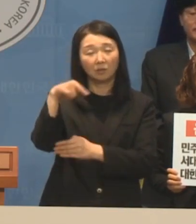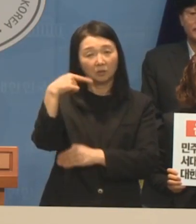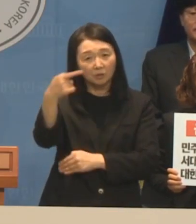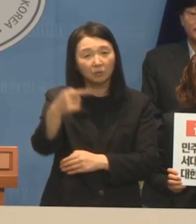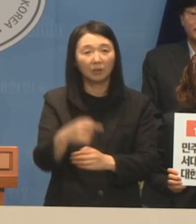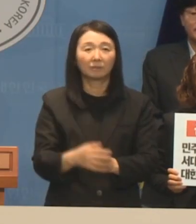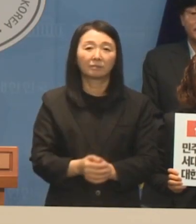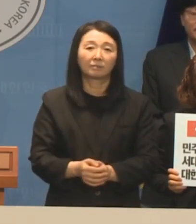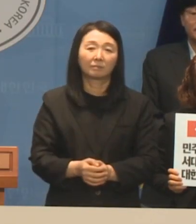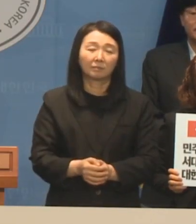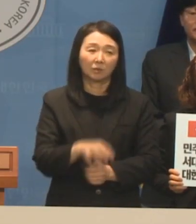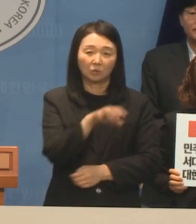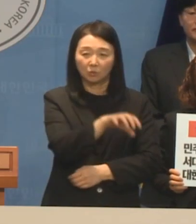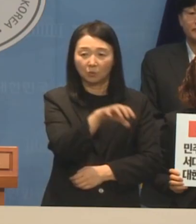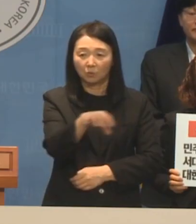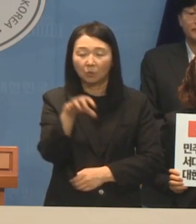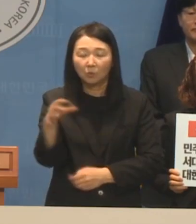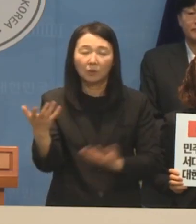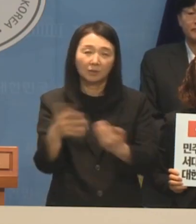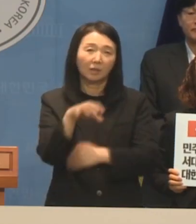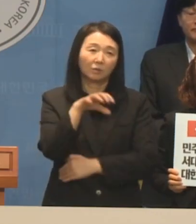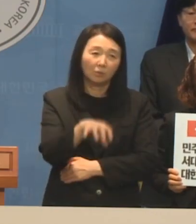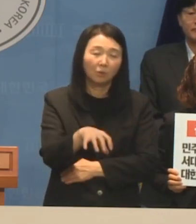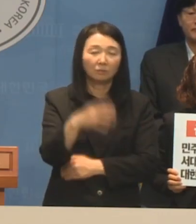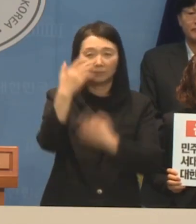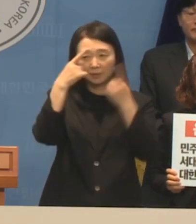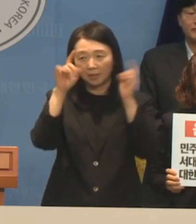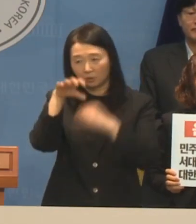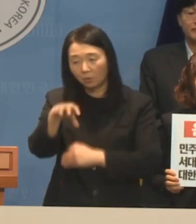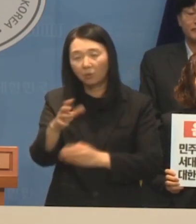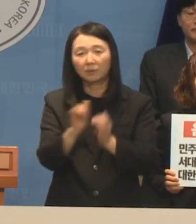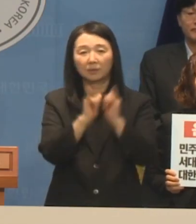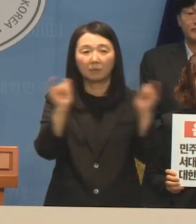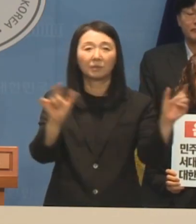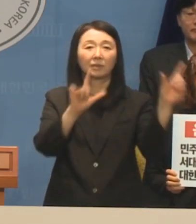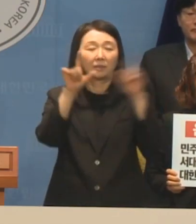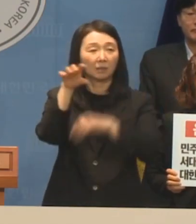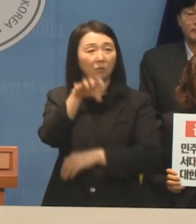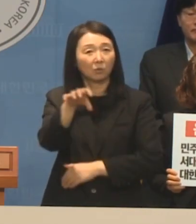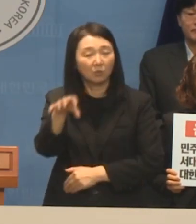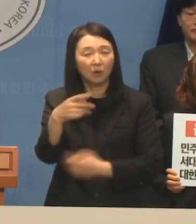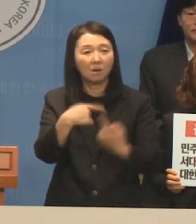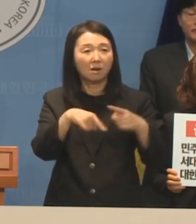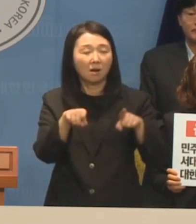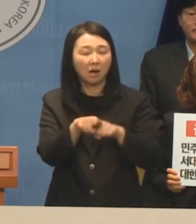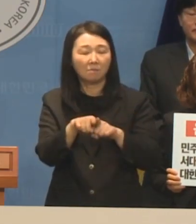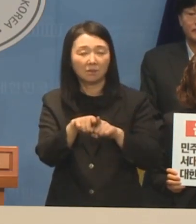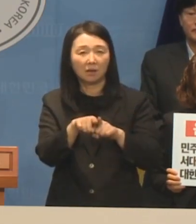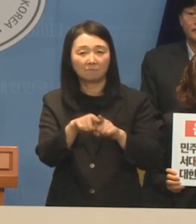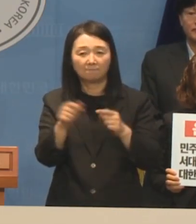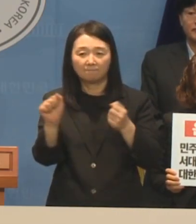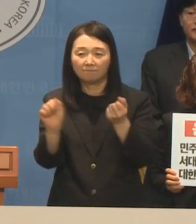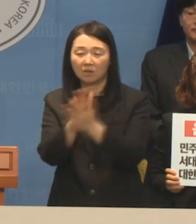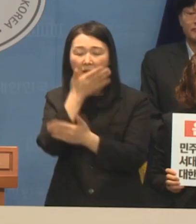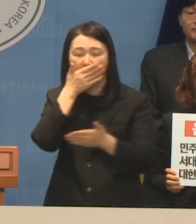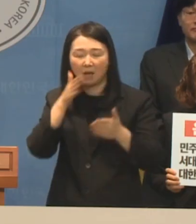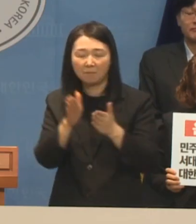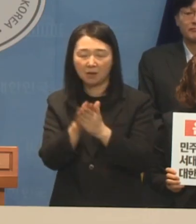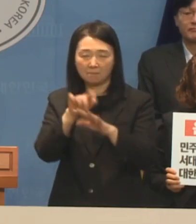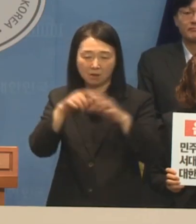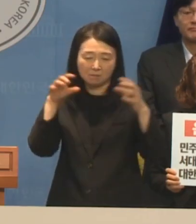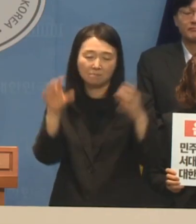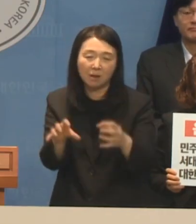이후에 수많은 곳에서 일터에서 대학에서 주민들의 삶터에서 함께 내란 세력에 맞서서